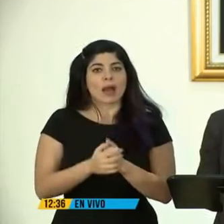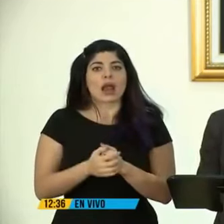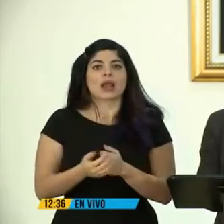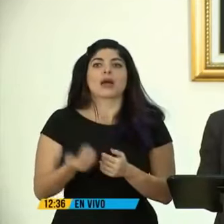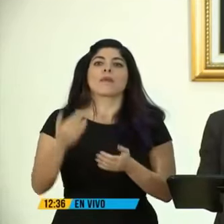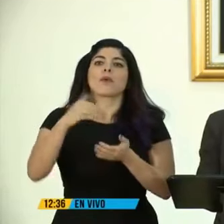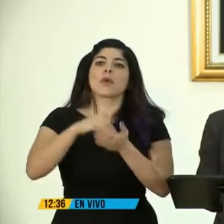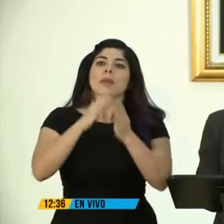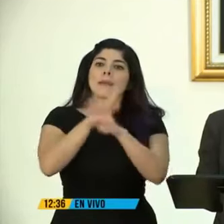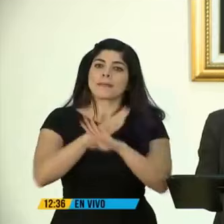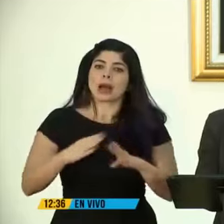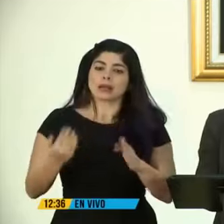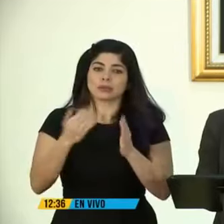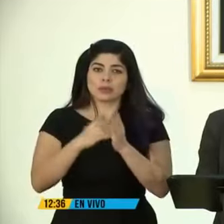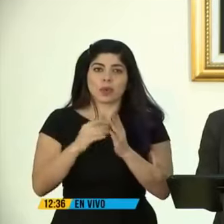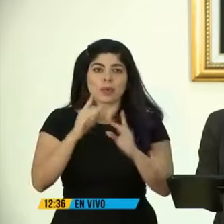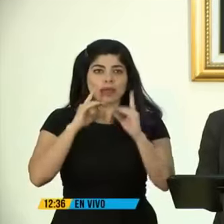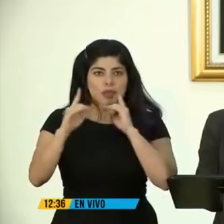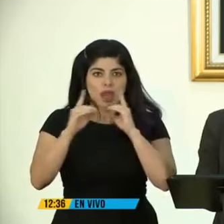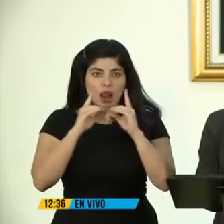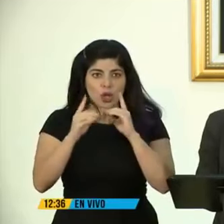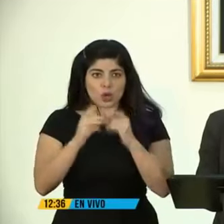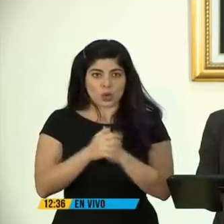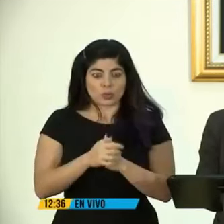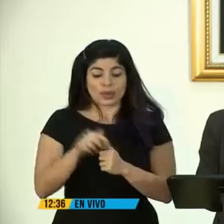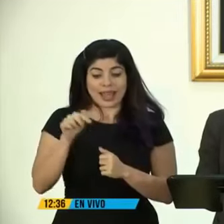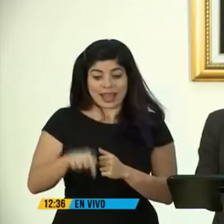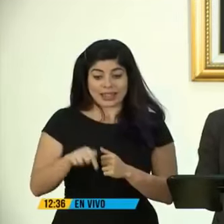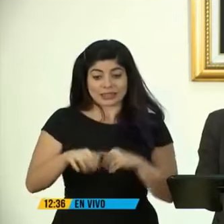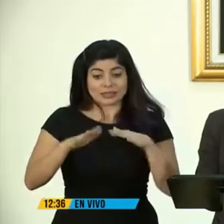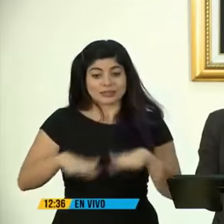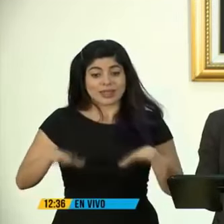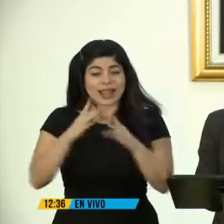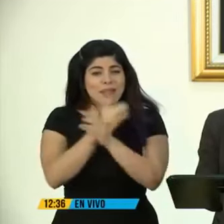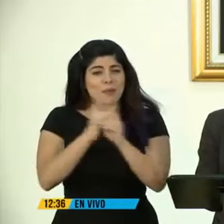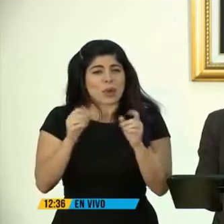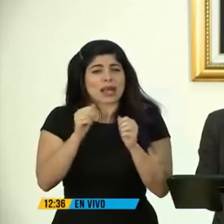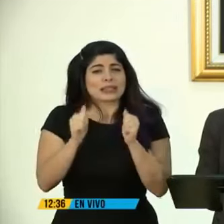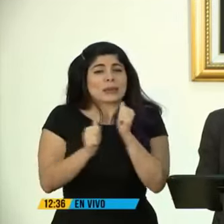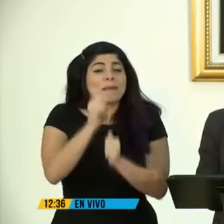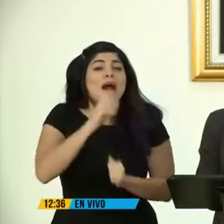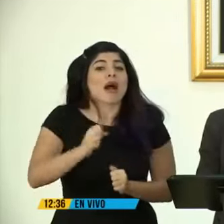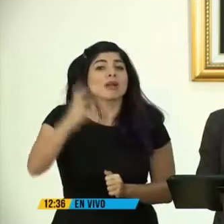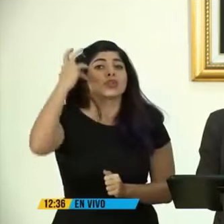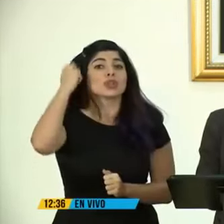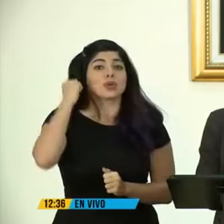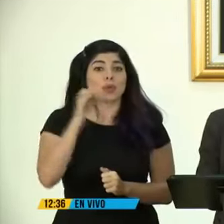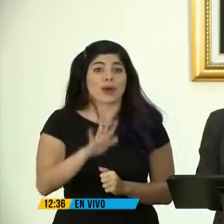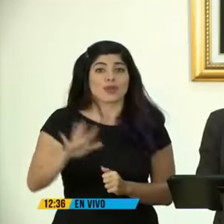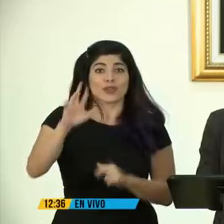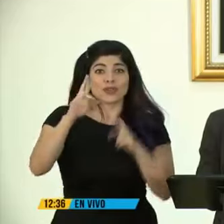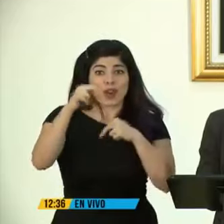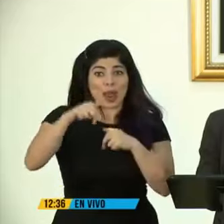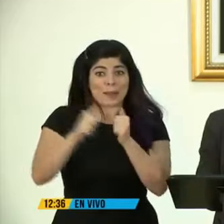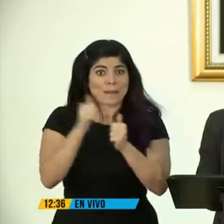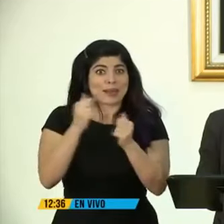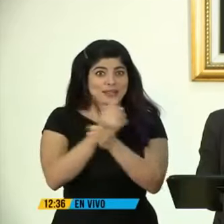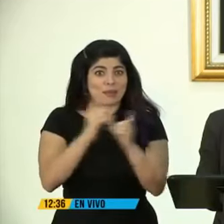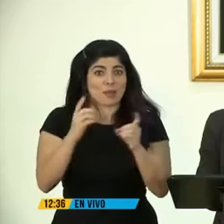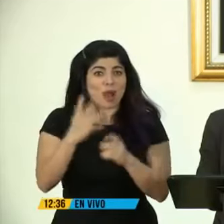la paz y el diálogo. En esta que es la democracia más antigua de la región, la